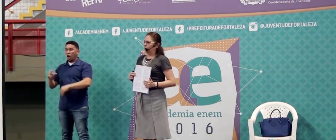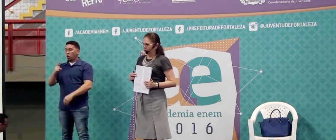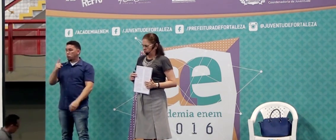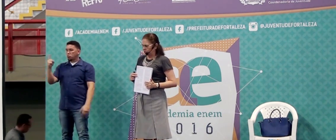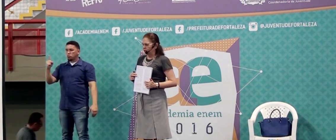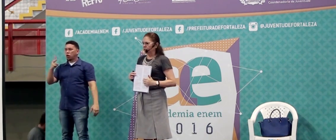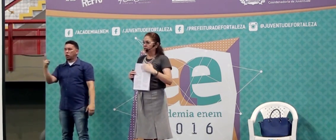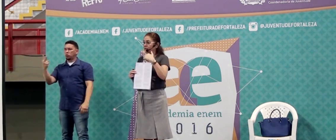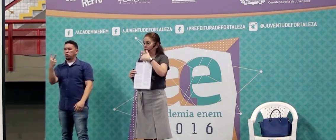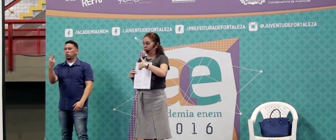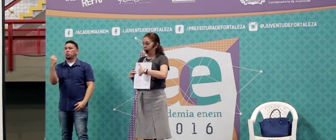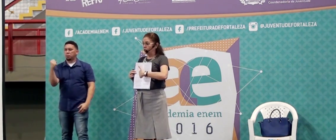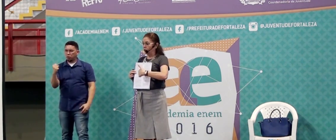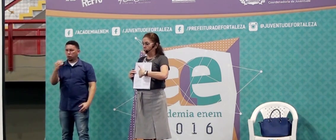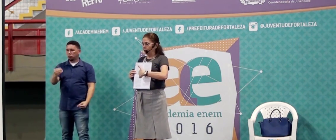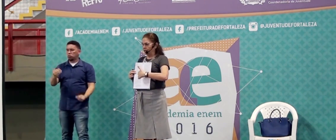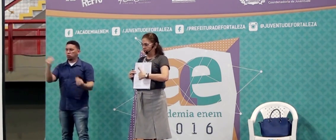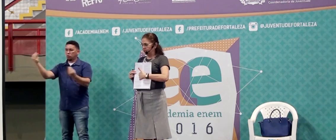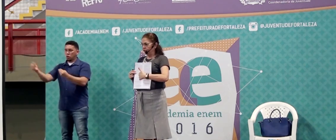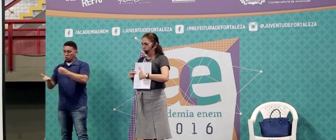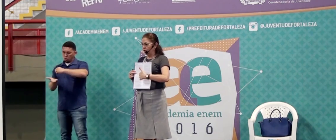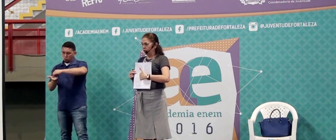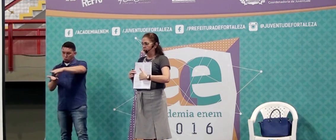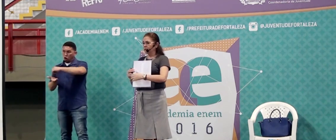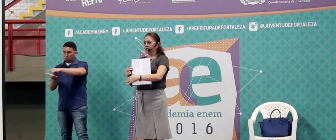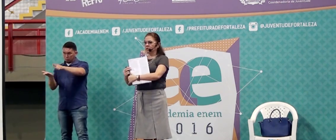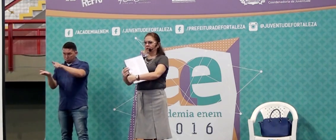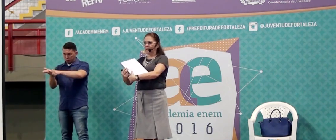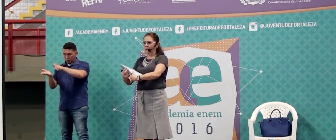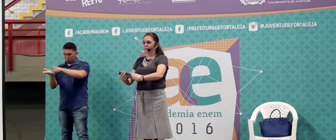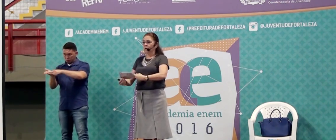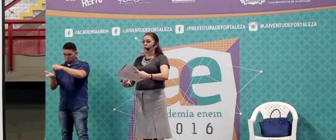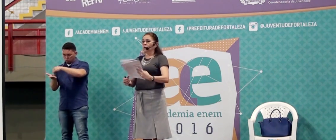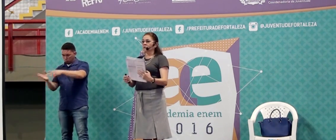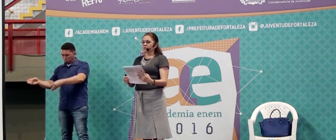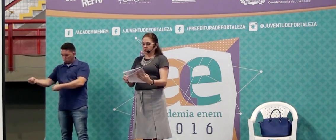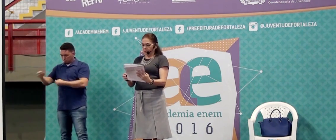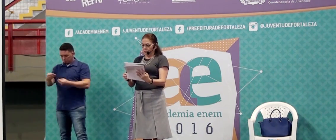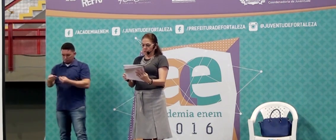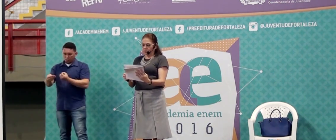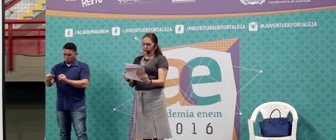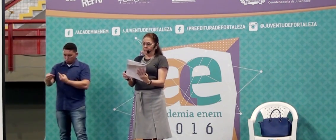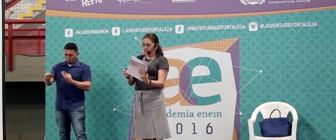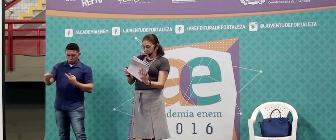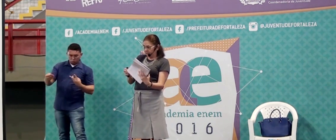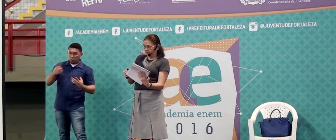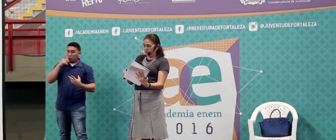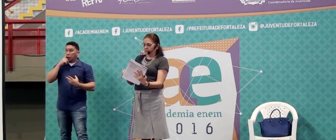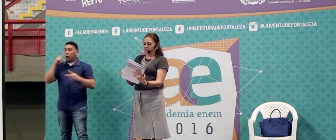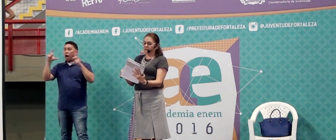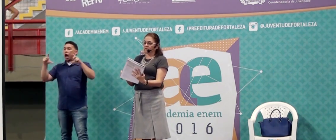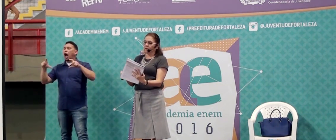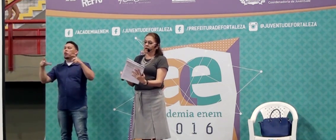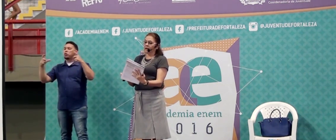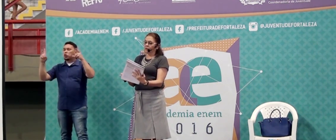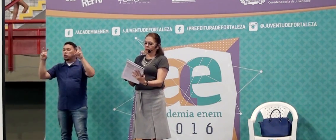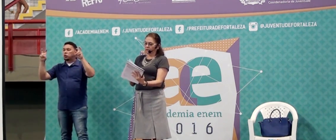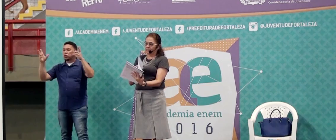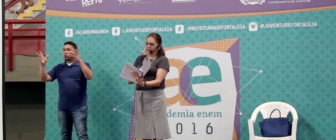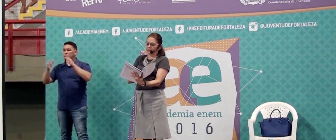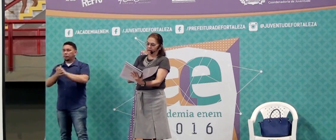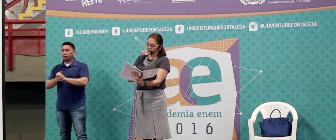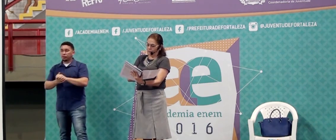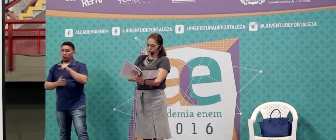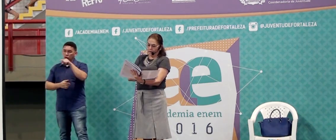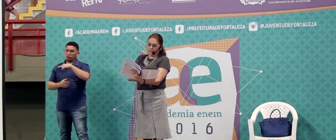pode? Pode. Você vai tirar cópia dessa folha e tirar. Onde estão os temas? Vocês vão olhar o